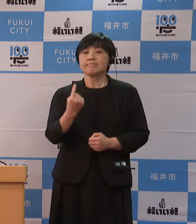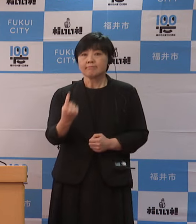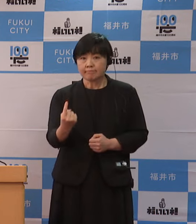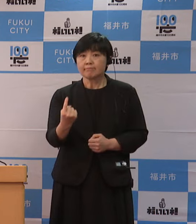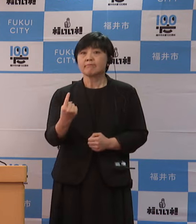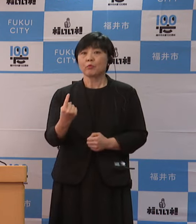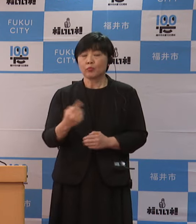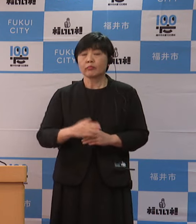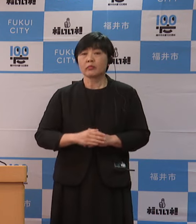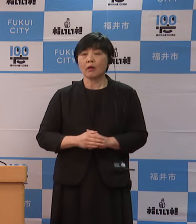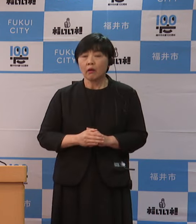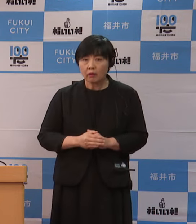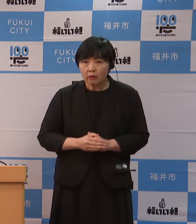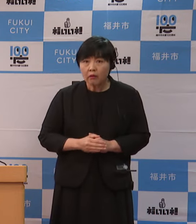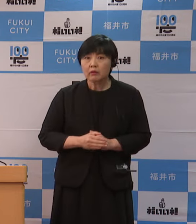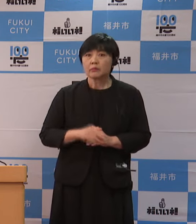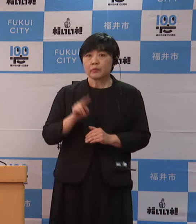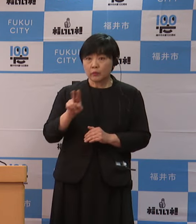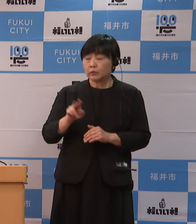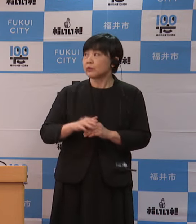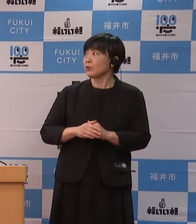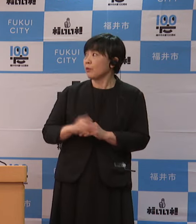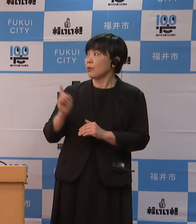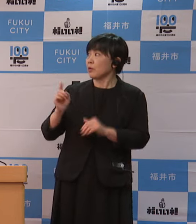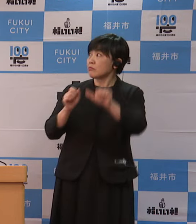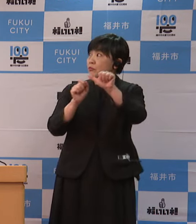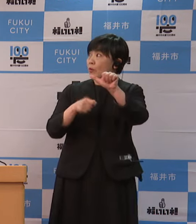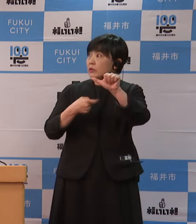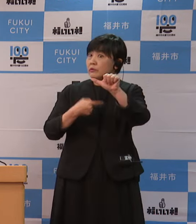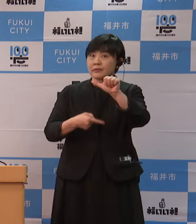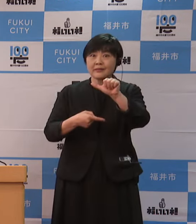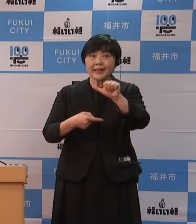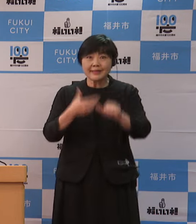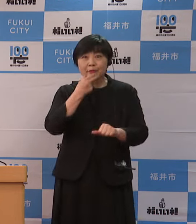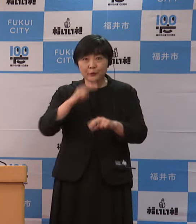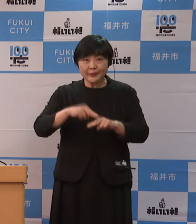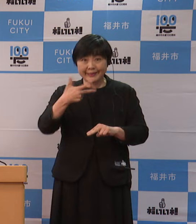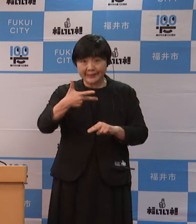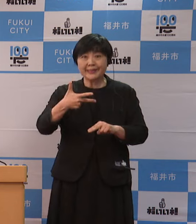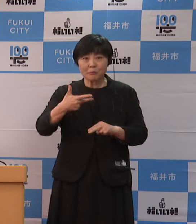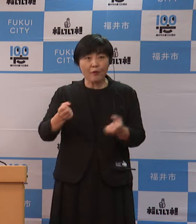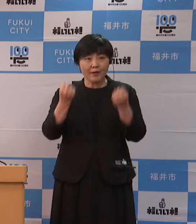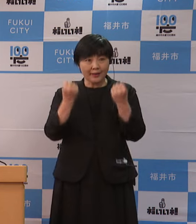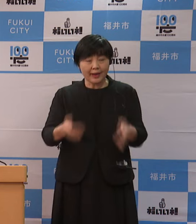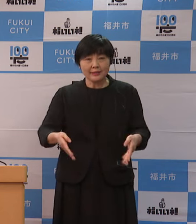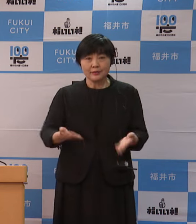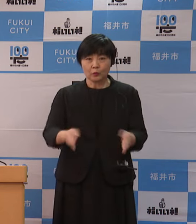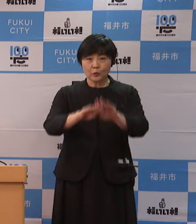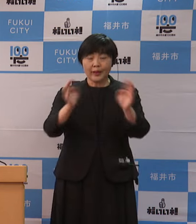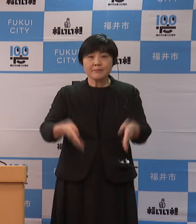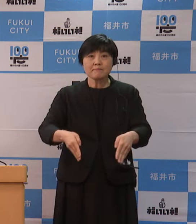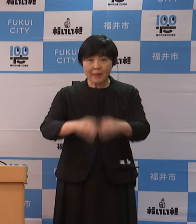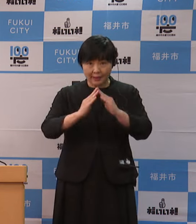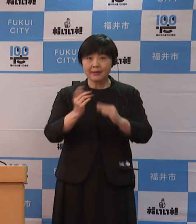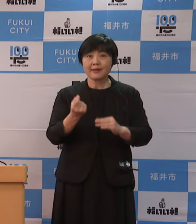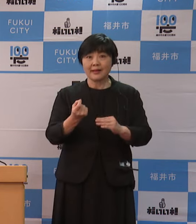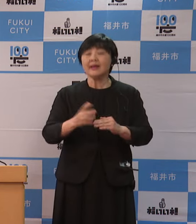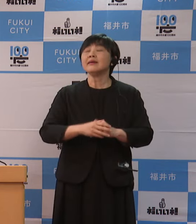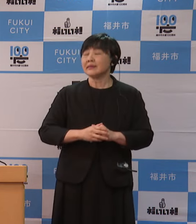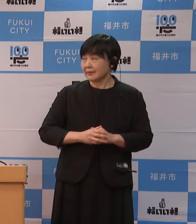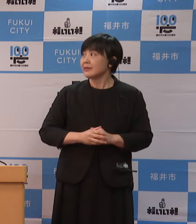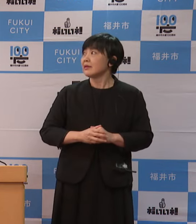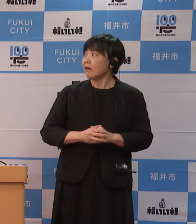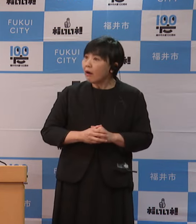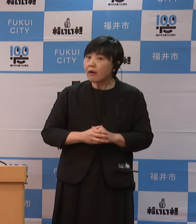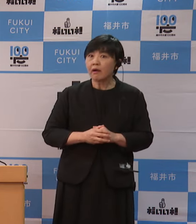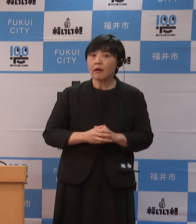々として非常に、まあ、今5月1日に新しい図書館をリニューアルしましたけども、まあ、コンセプトが本当に同じだった